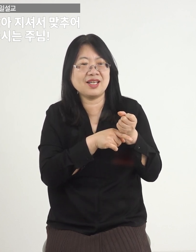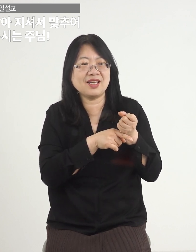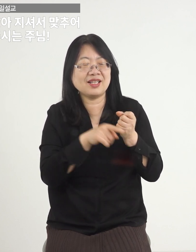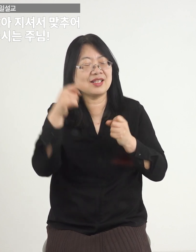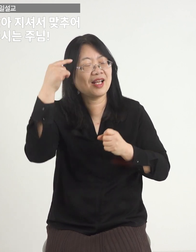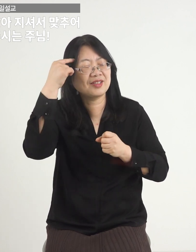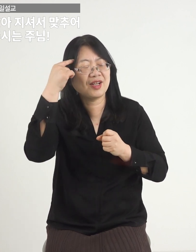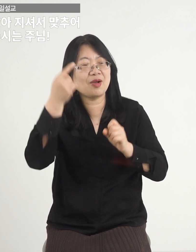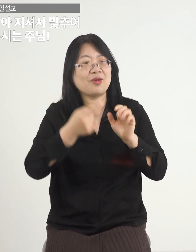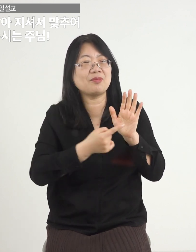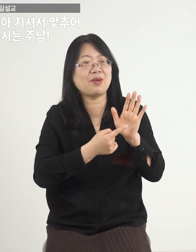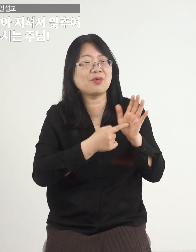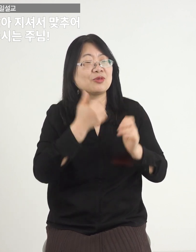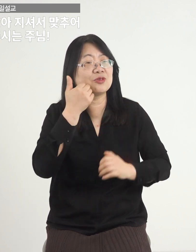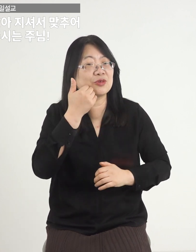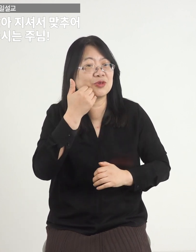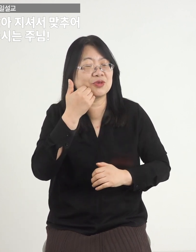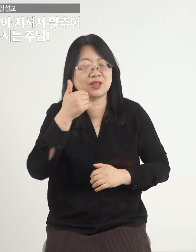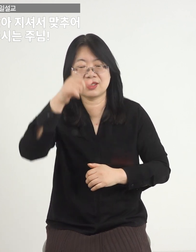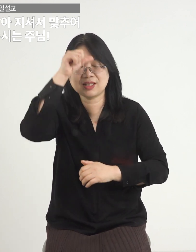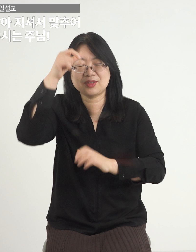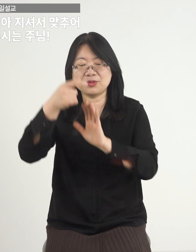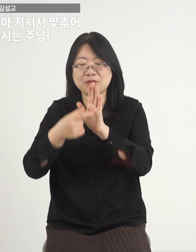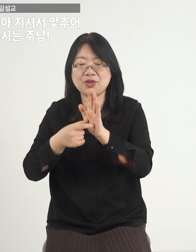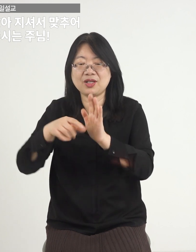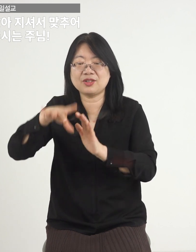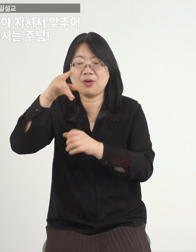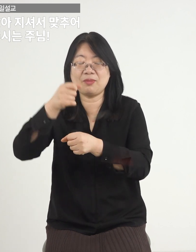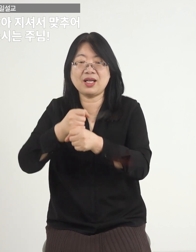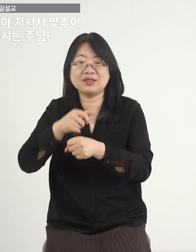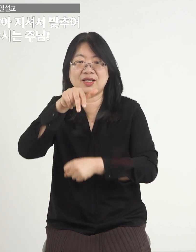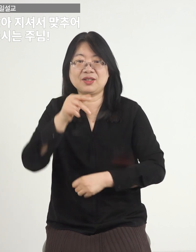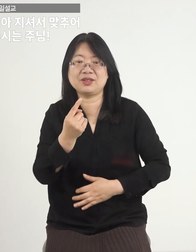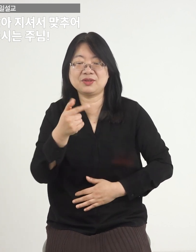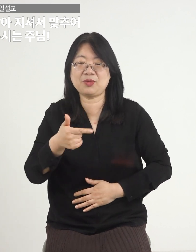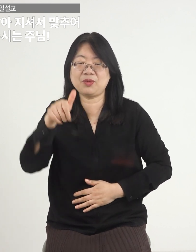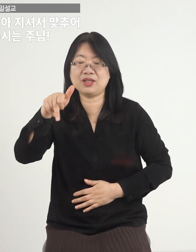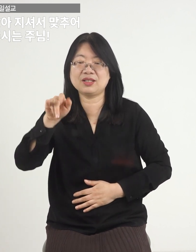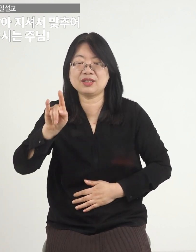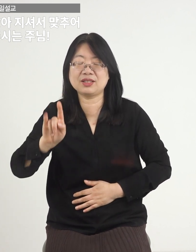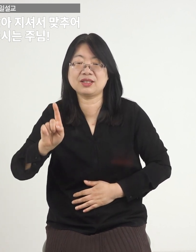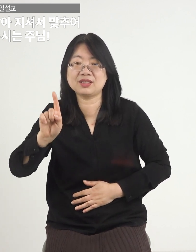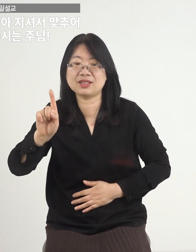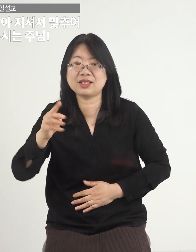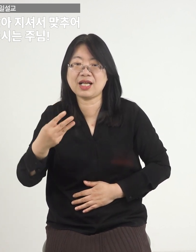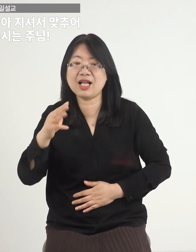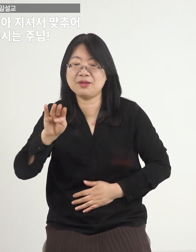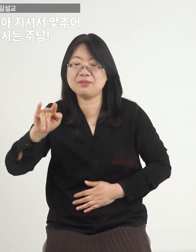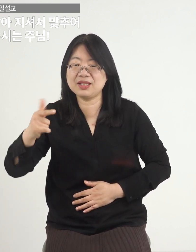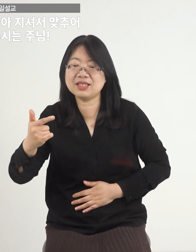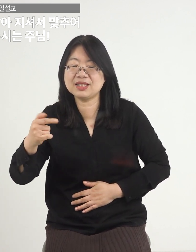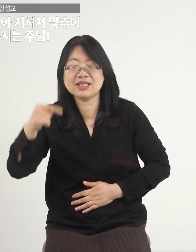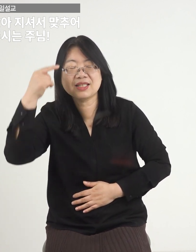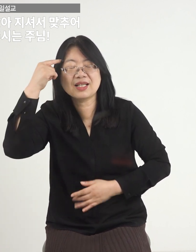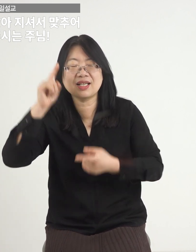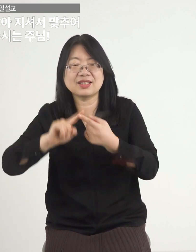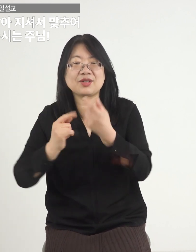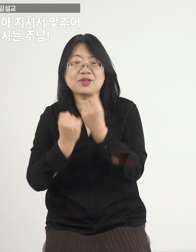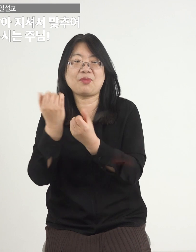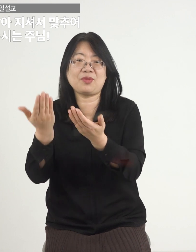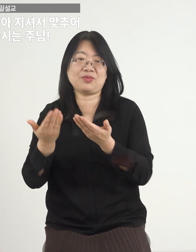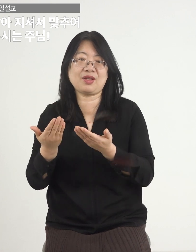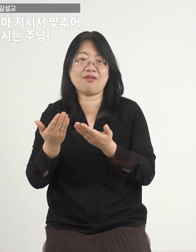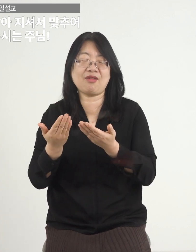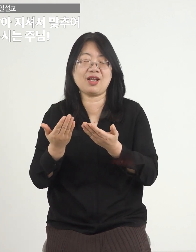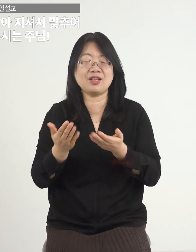우리 장로교회 창시자인 존 칼빈이 이 개념을 설명했더라고요.